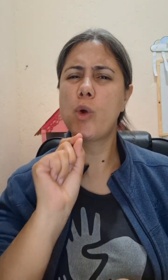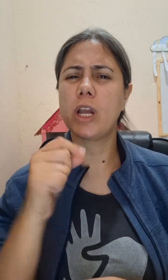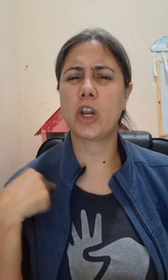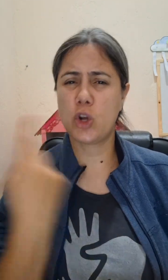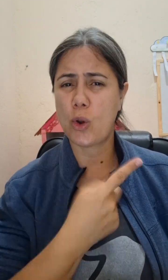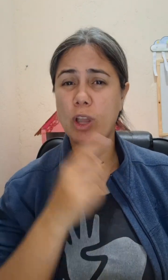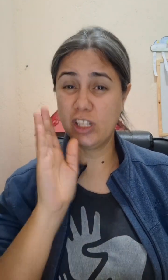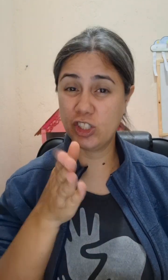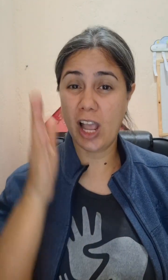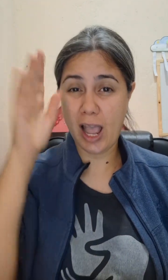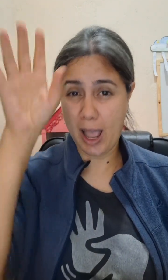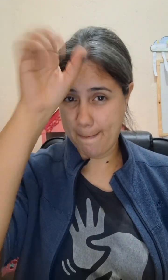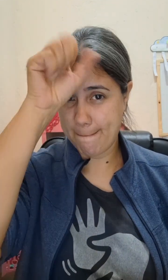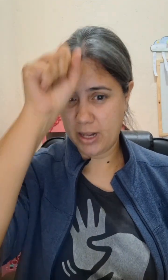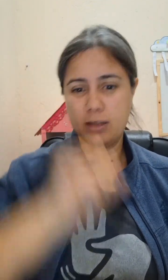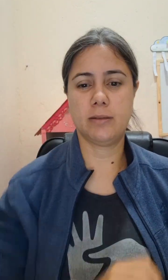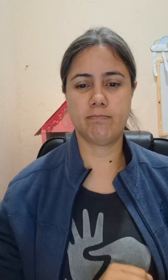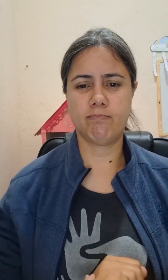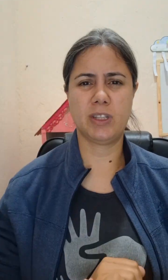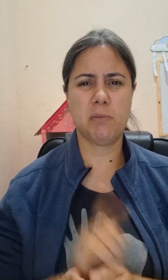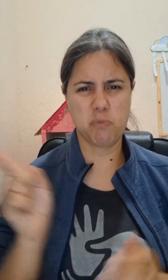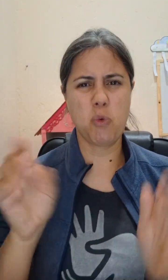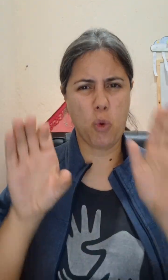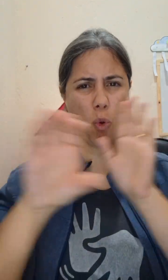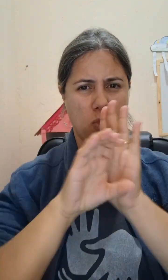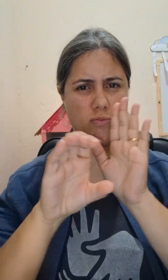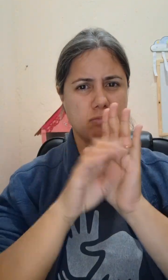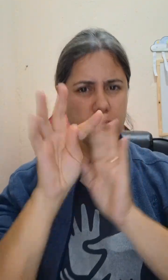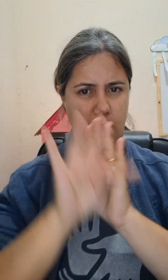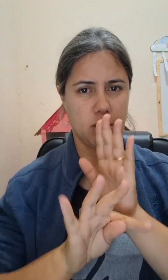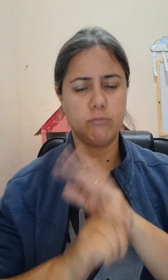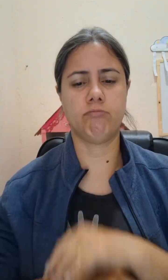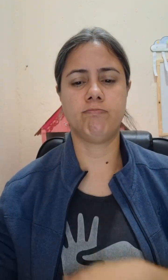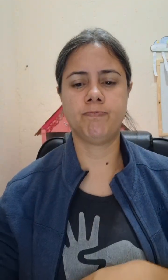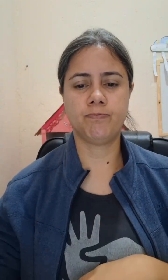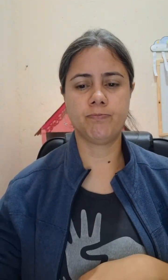vamos lembrar então o que a gente já aprendeu no texto de Colossenses.